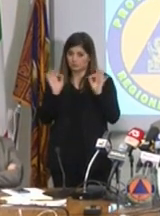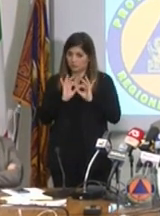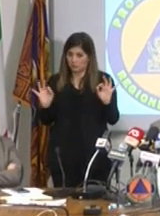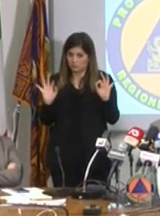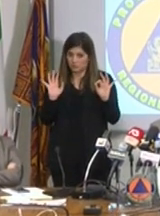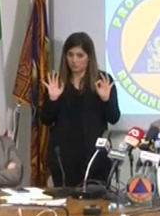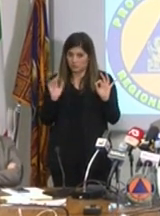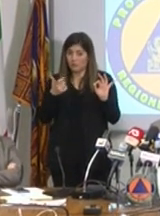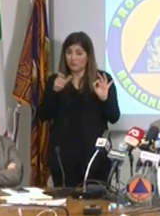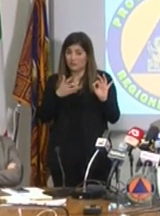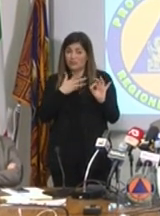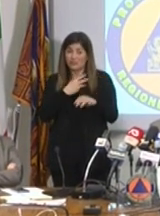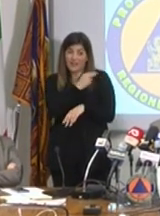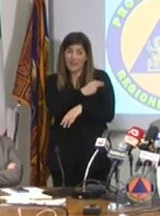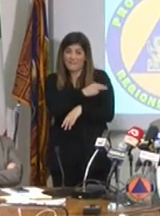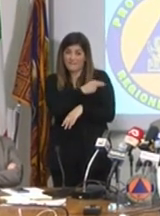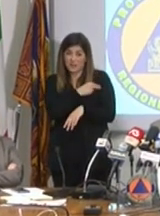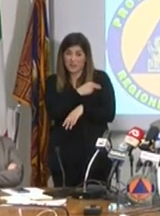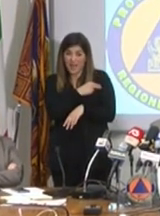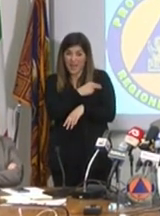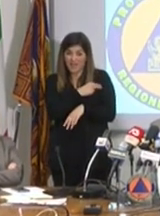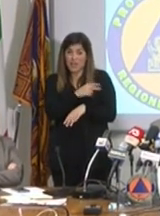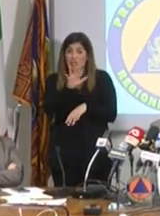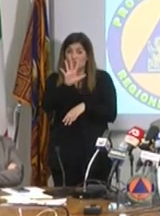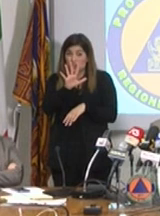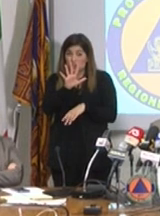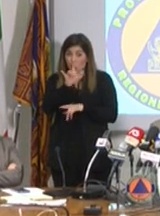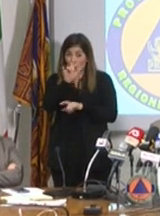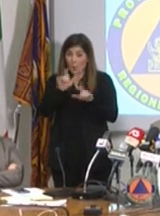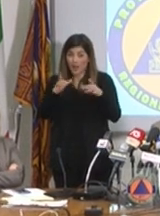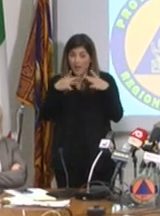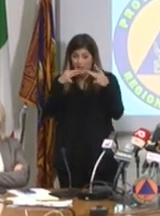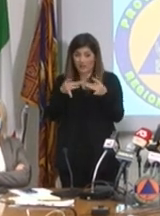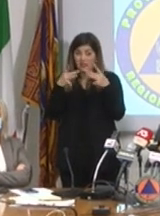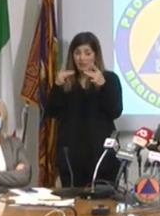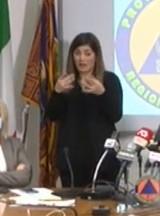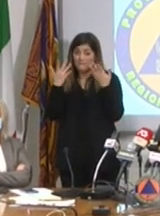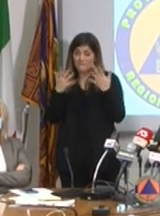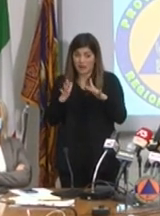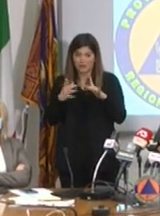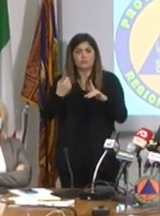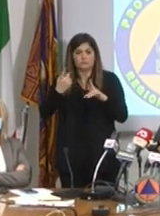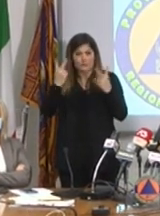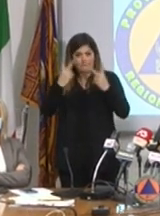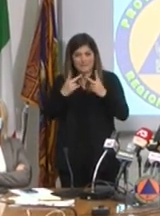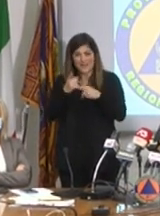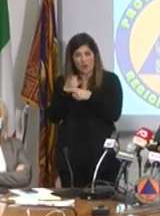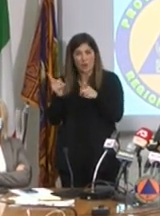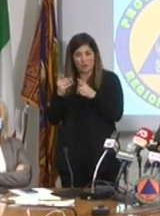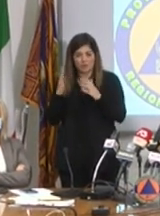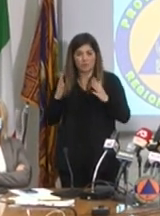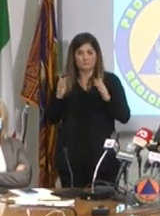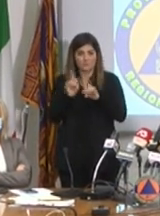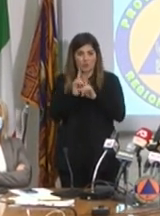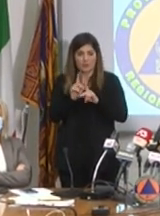turniste in 5 contagiate, eppure lavorano con tutti i DP del caso, lei scrive siamo tutti bardati, però fanno